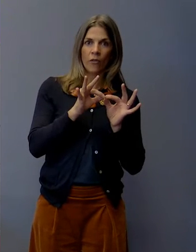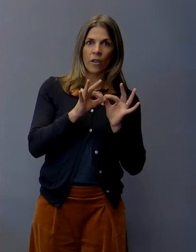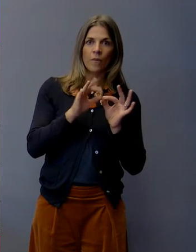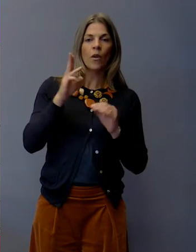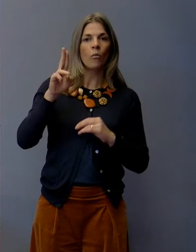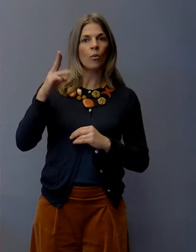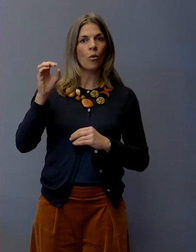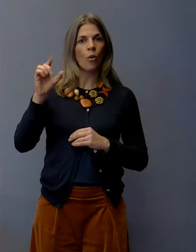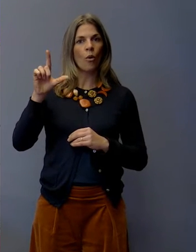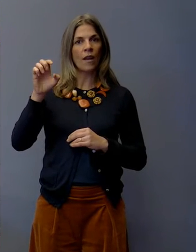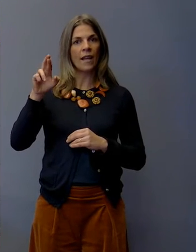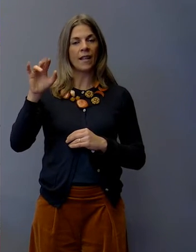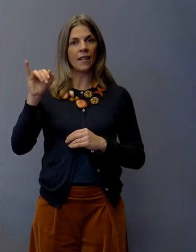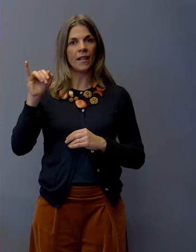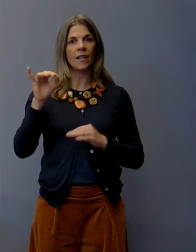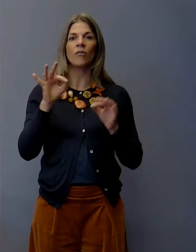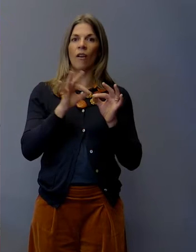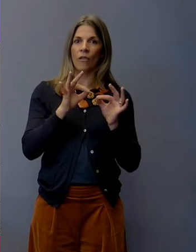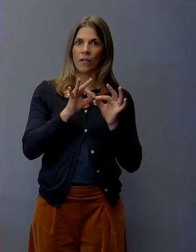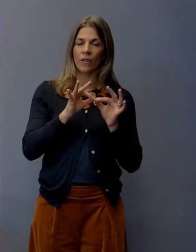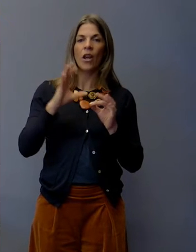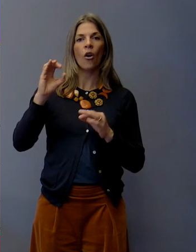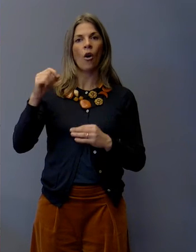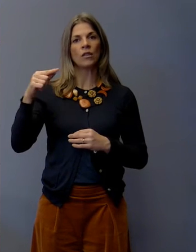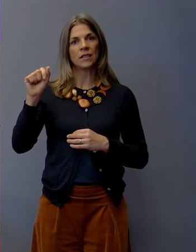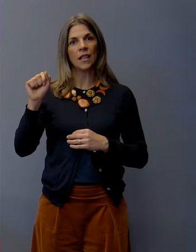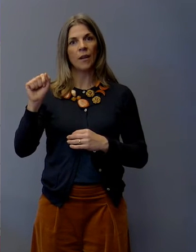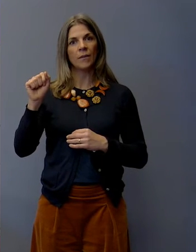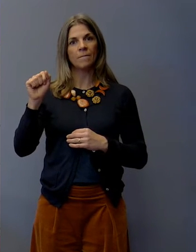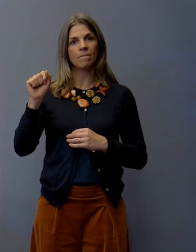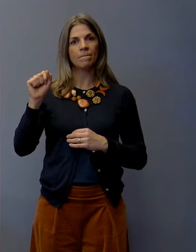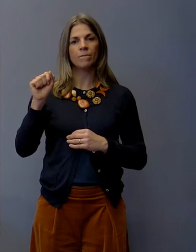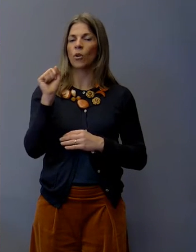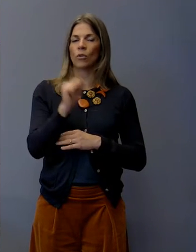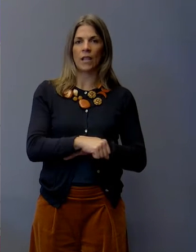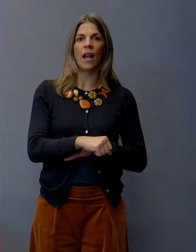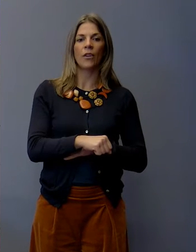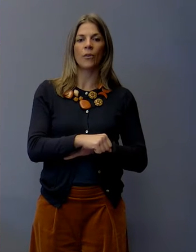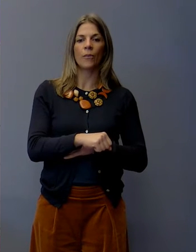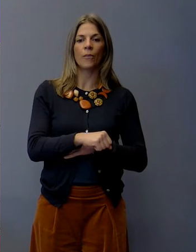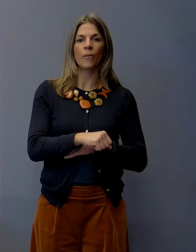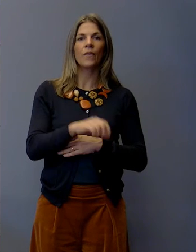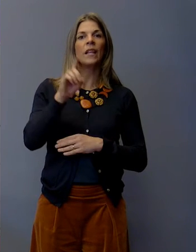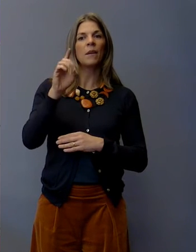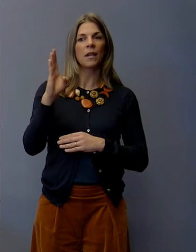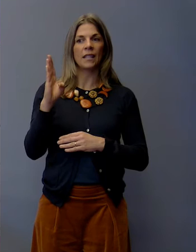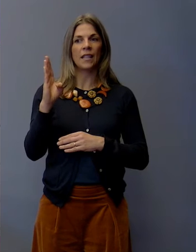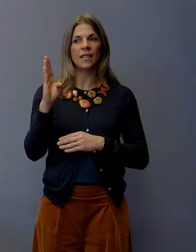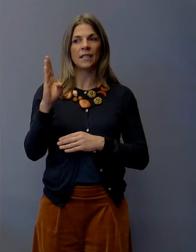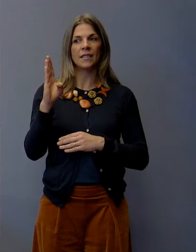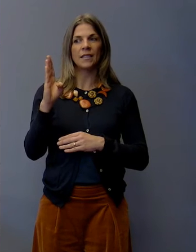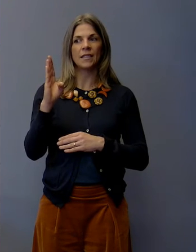bruccoleri avere varie consigliere costa febbrario consigliere de benedictis